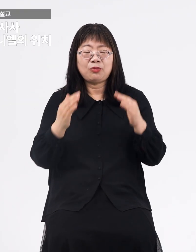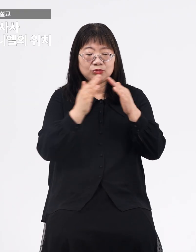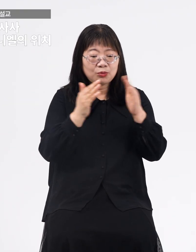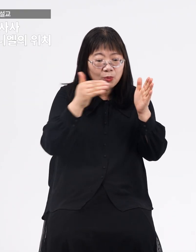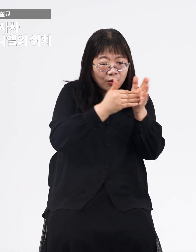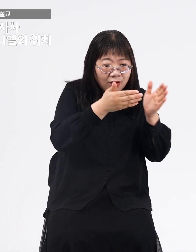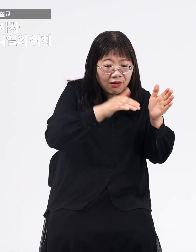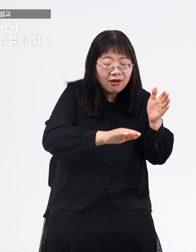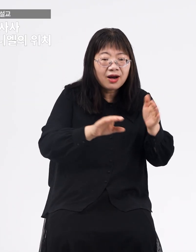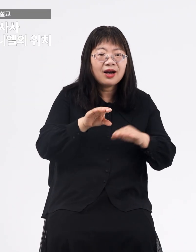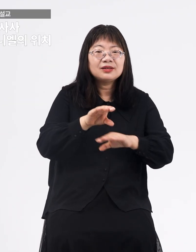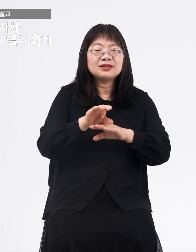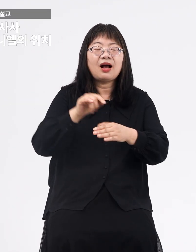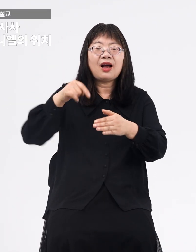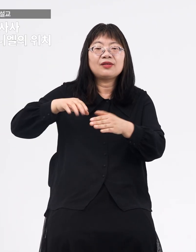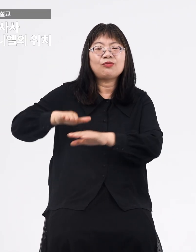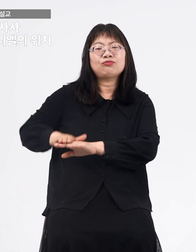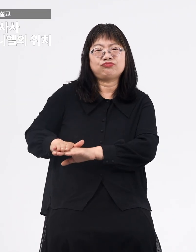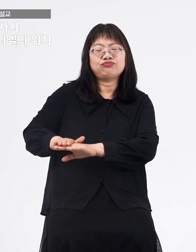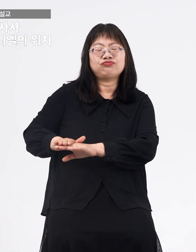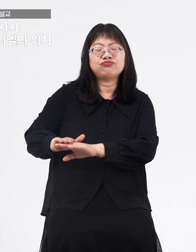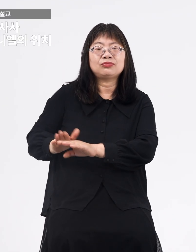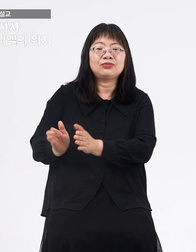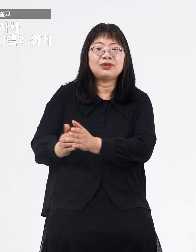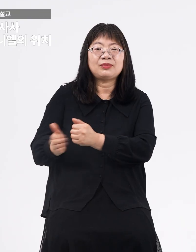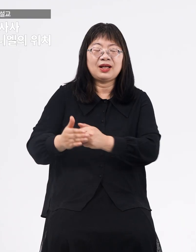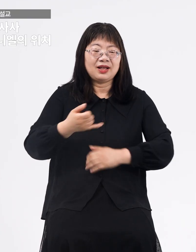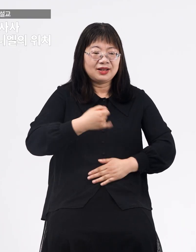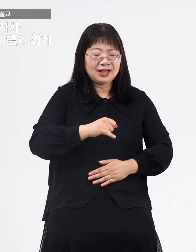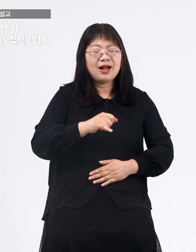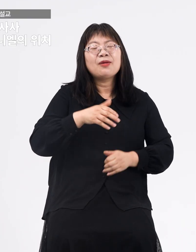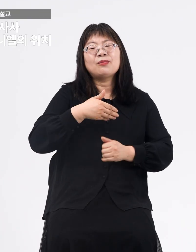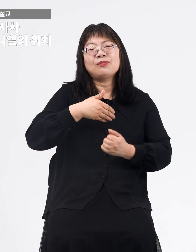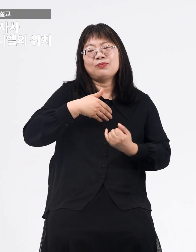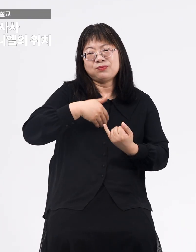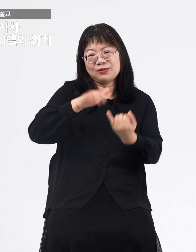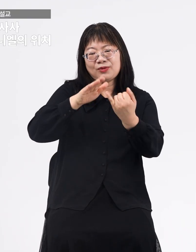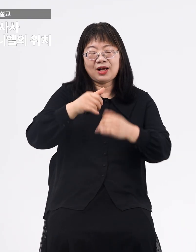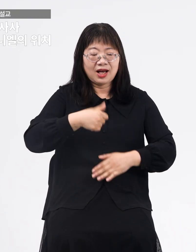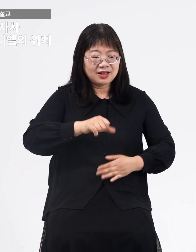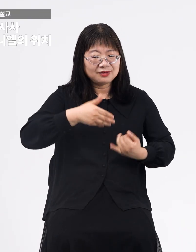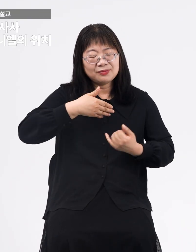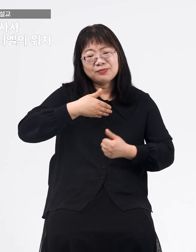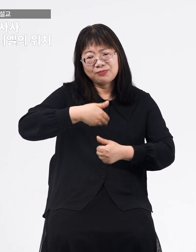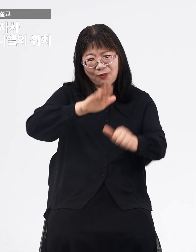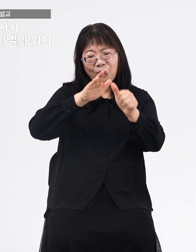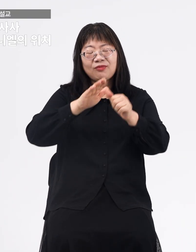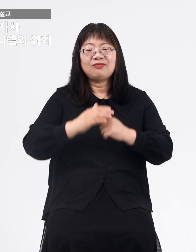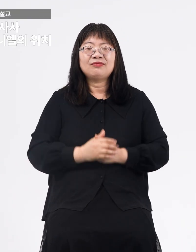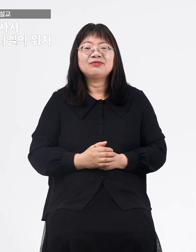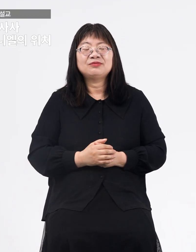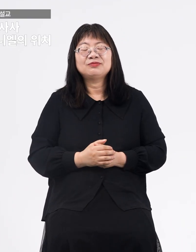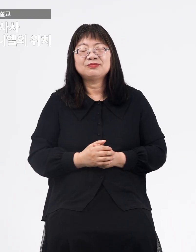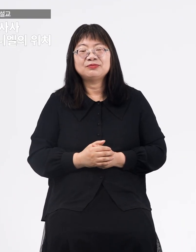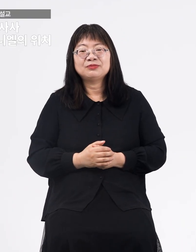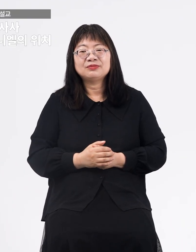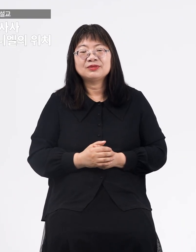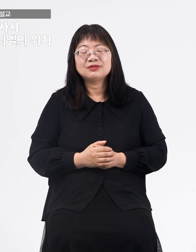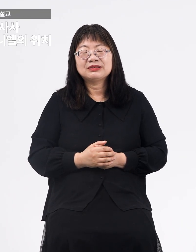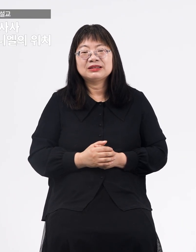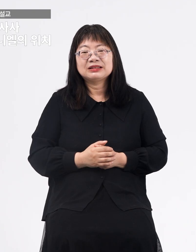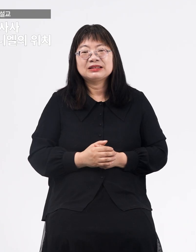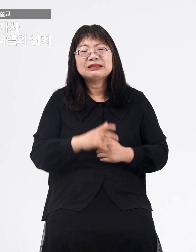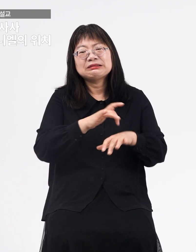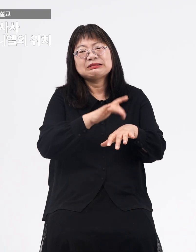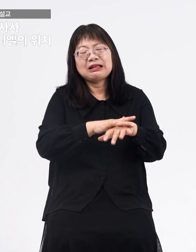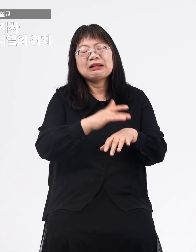도착했는데 차 안에 놓고 와가지고 또 딸내미 내려보내고 아들 내려보내고 이런 경우가 한두 번이 아니에요.